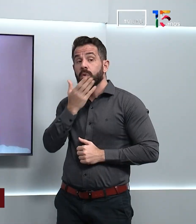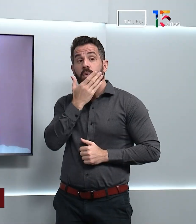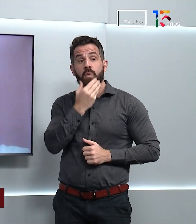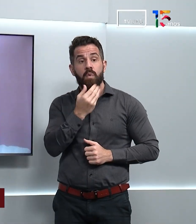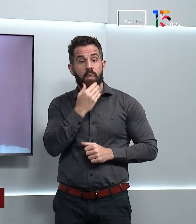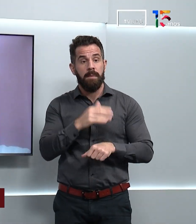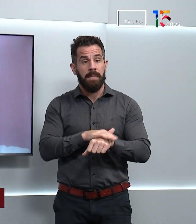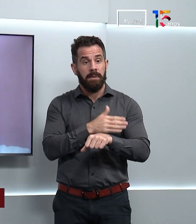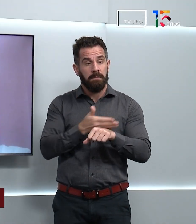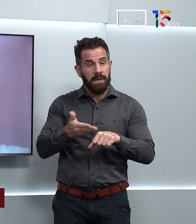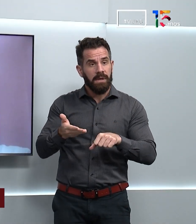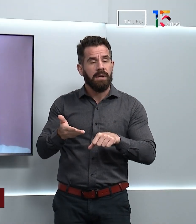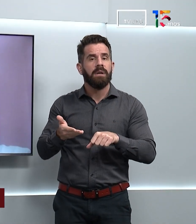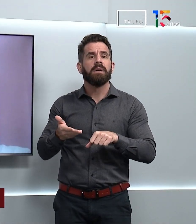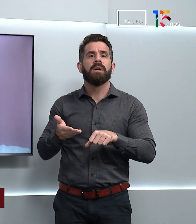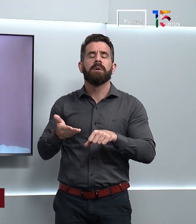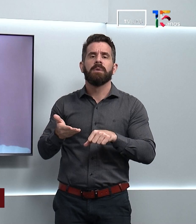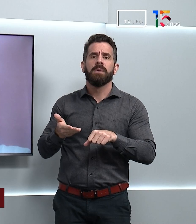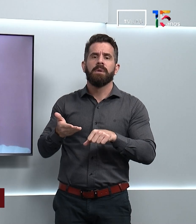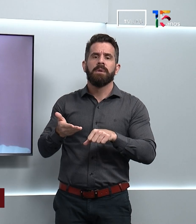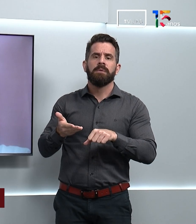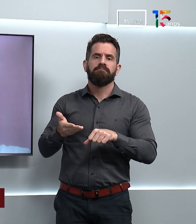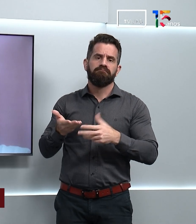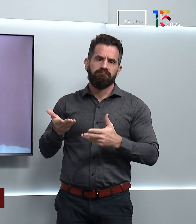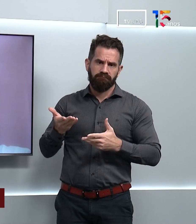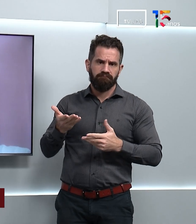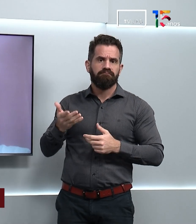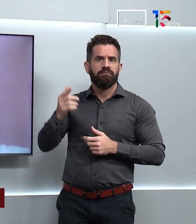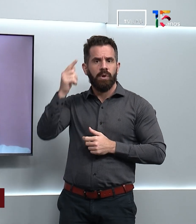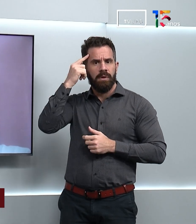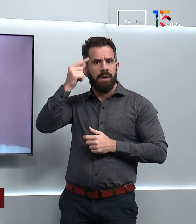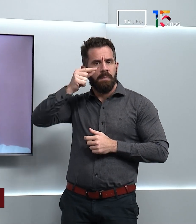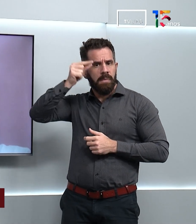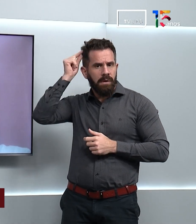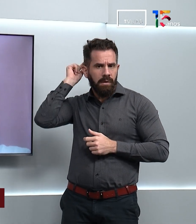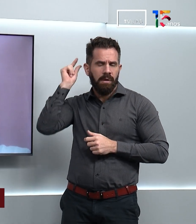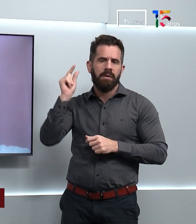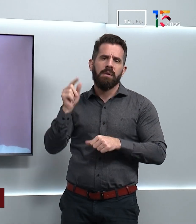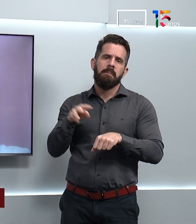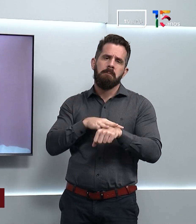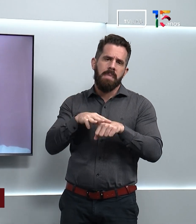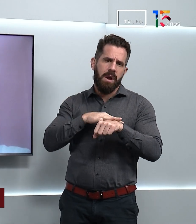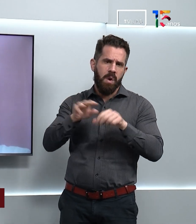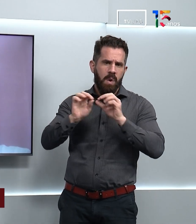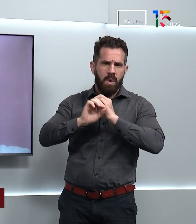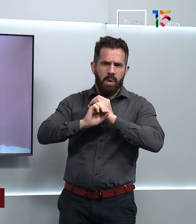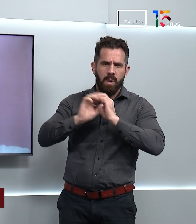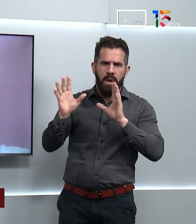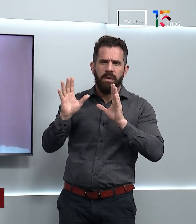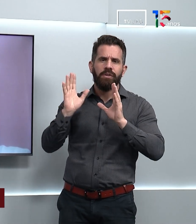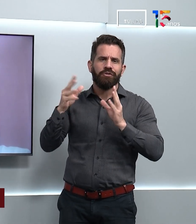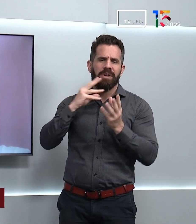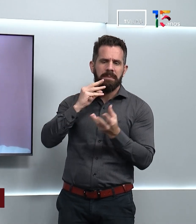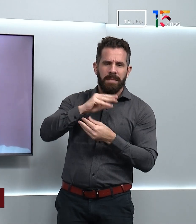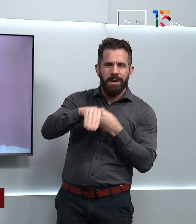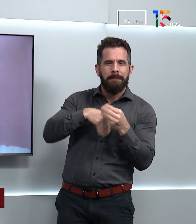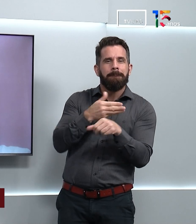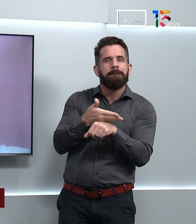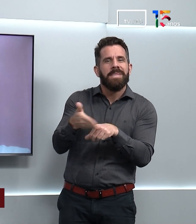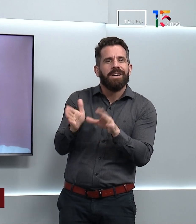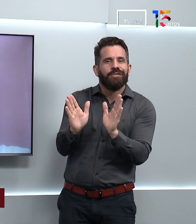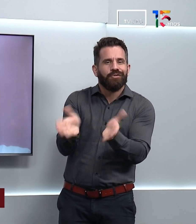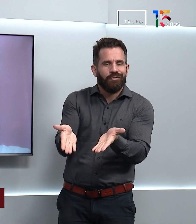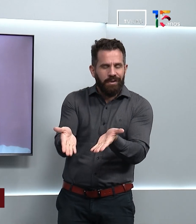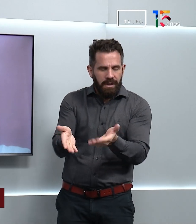pele branca, é, cabelos curtos, castanhos claros, um pouco grisalho,